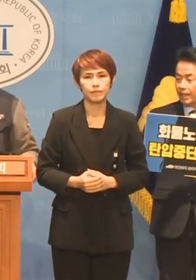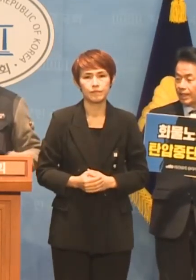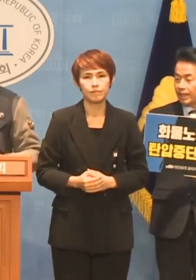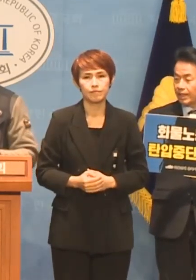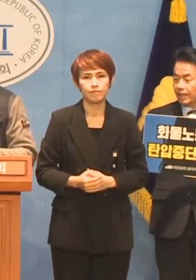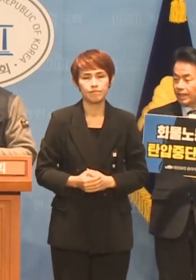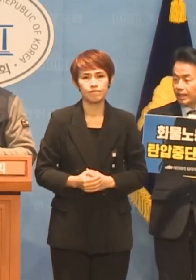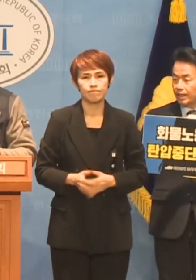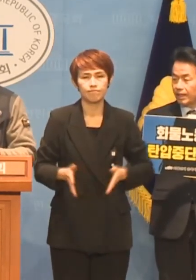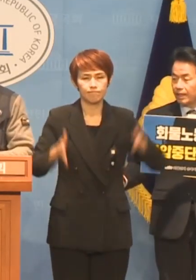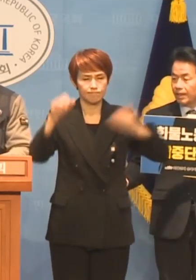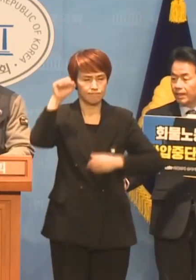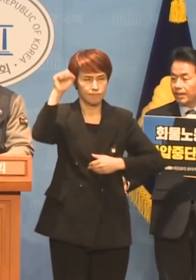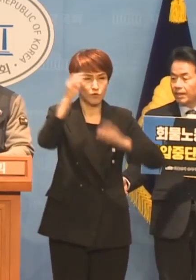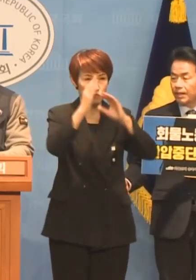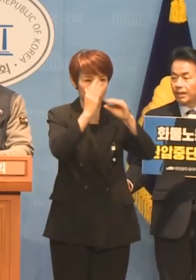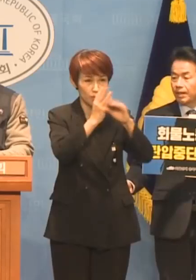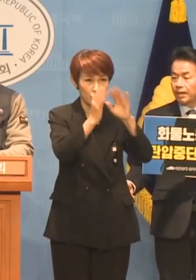네.